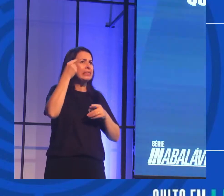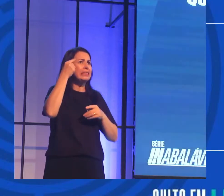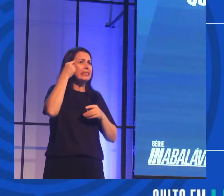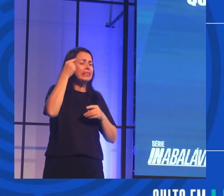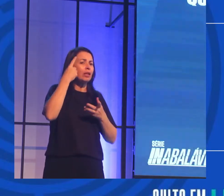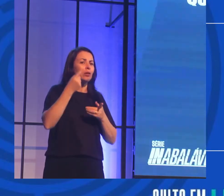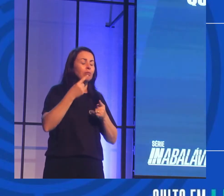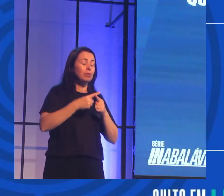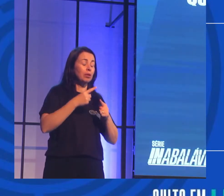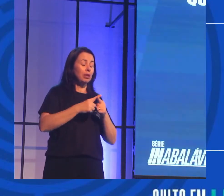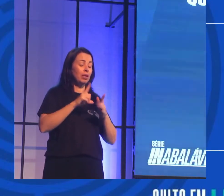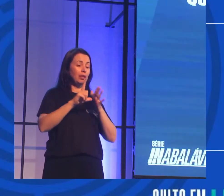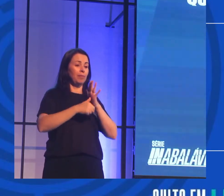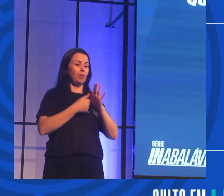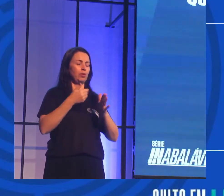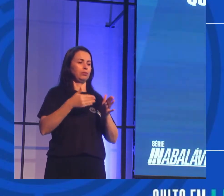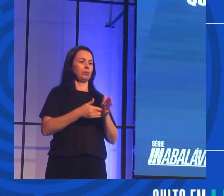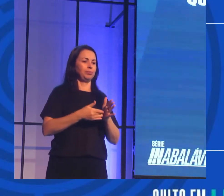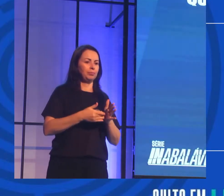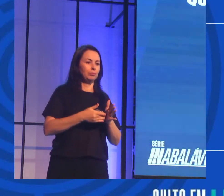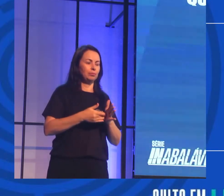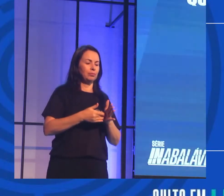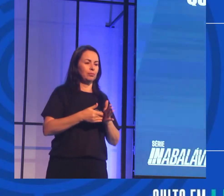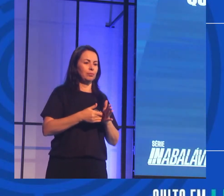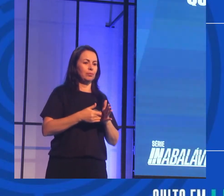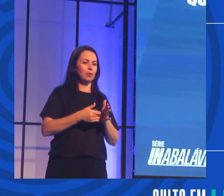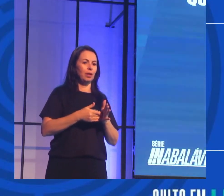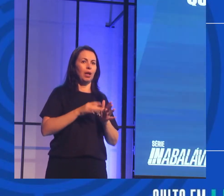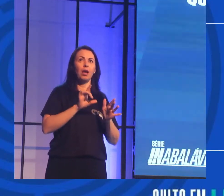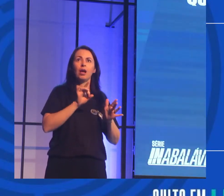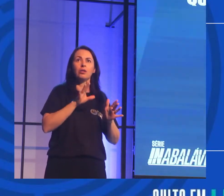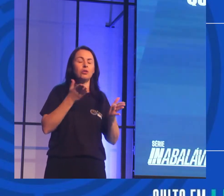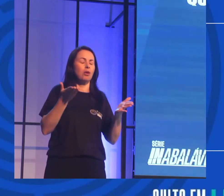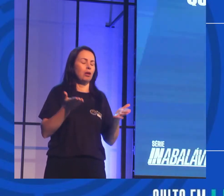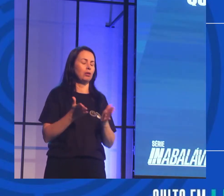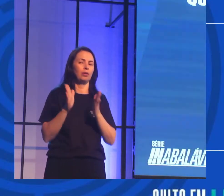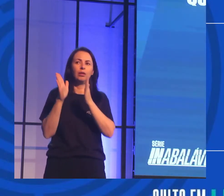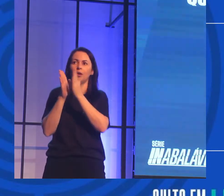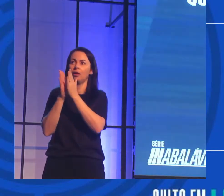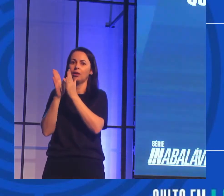daqui a pouco muitas vezes dissemos, só nos resta agora orar.